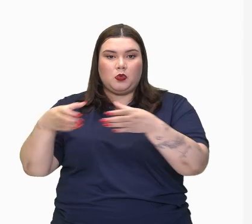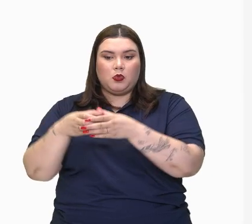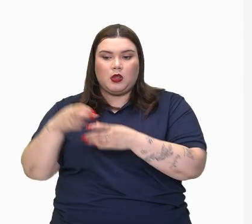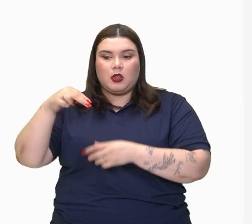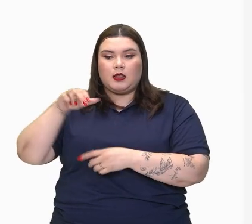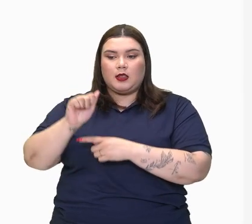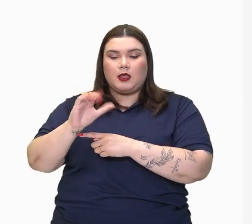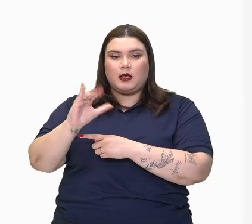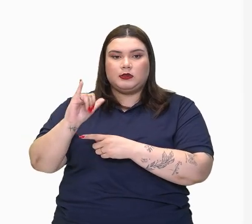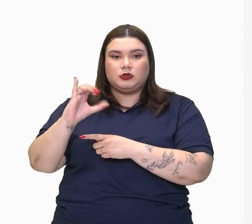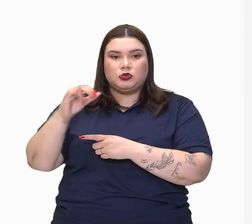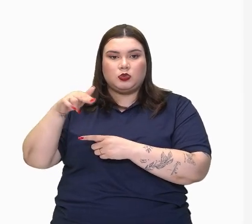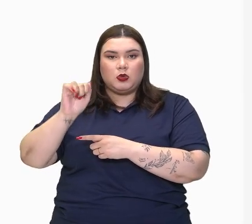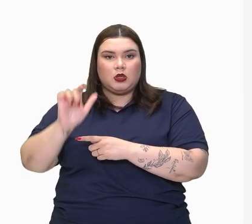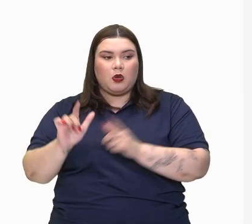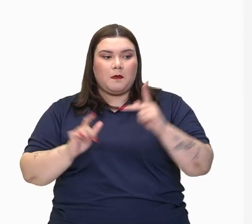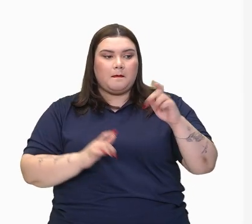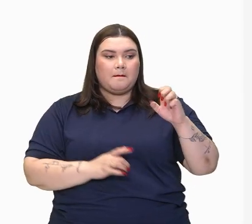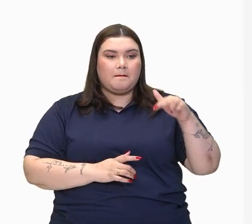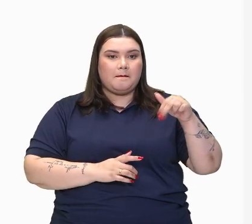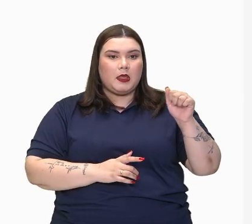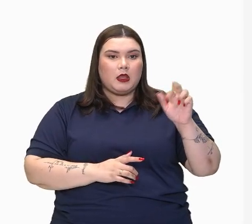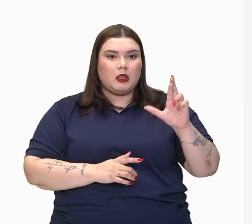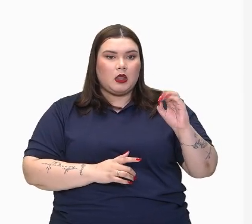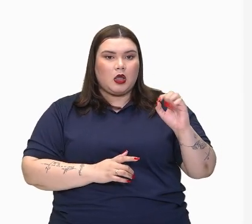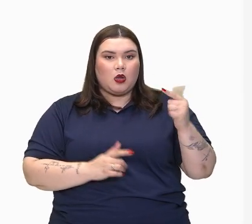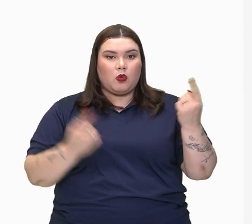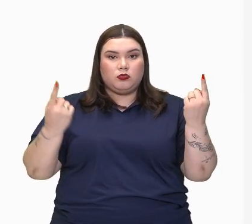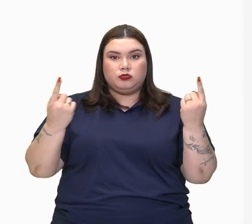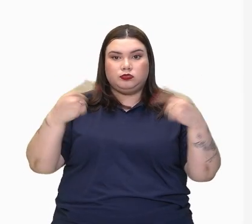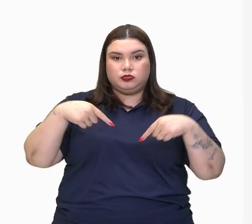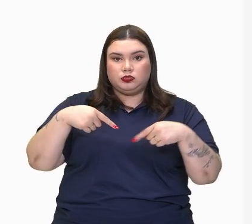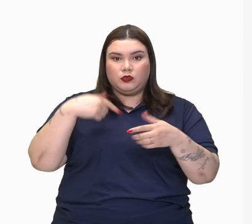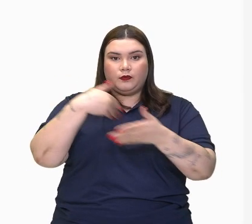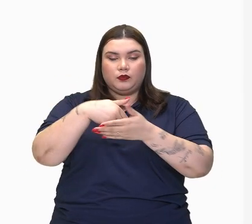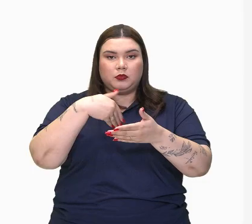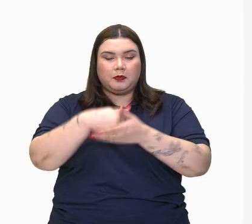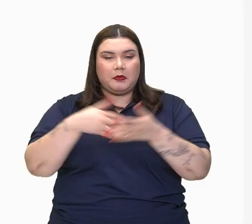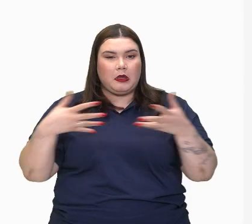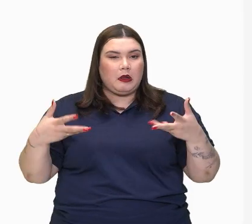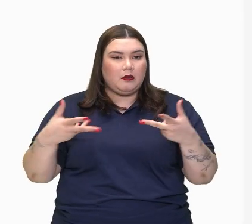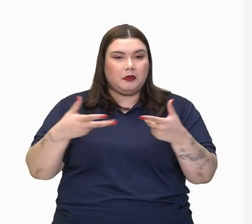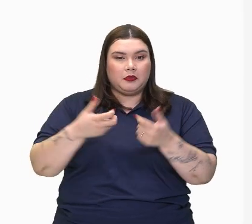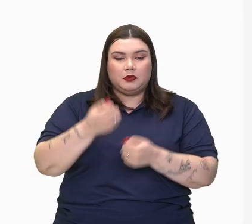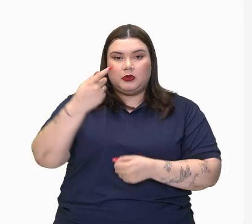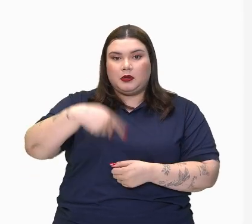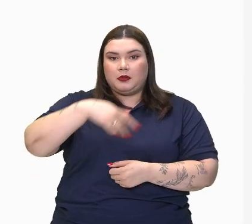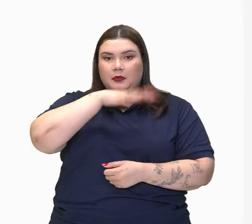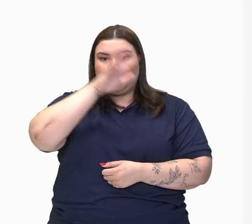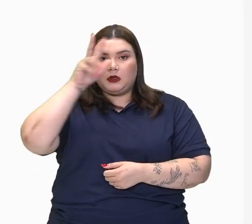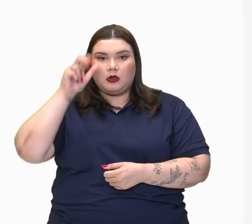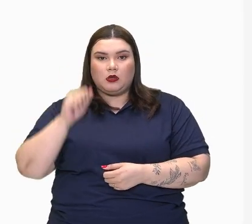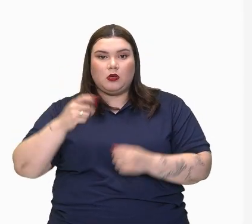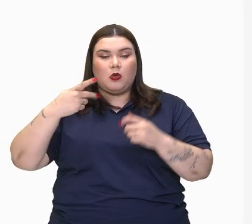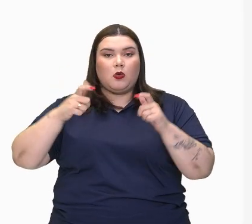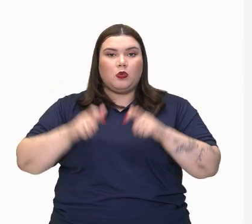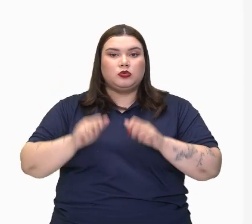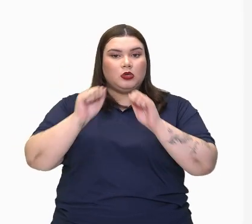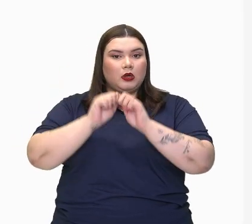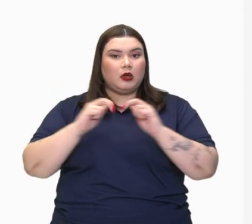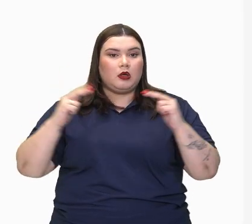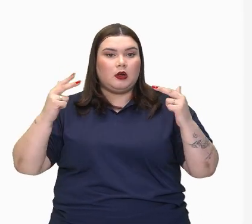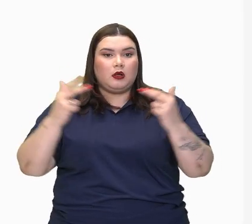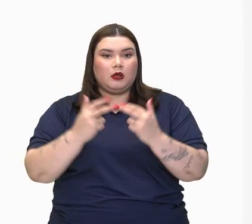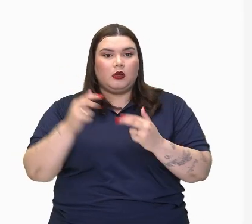jogo emocionante em Manaus. Em um confronto cheio de emoção no estádio da Arena da Amazônia,